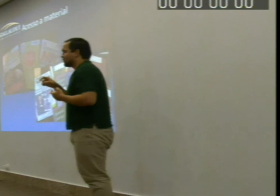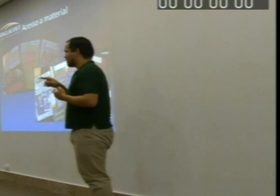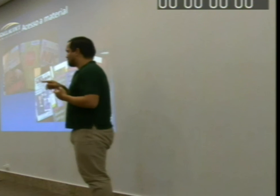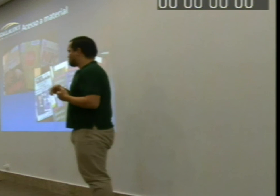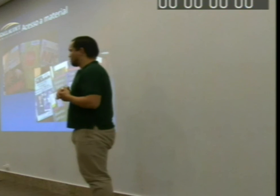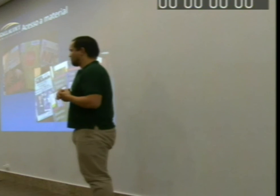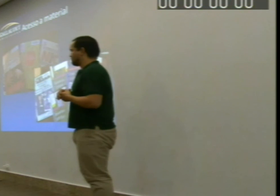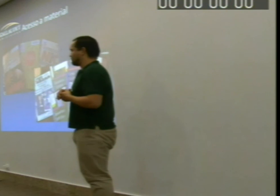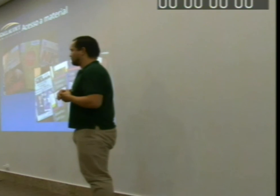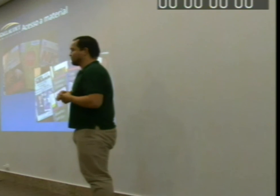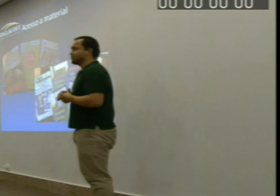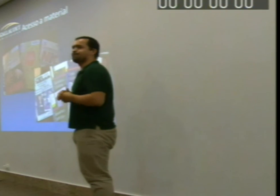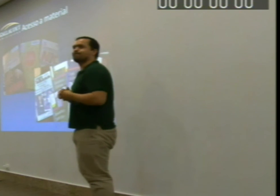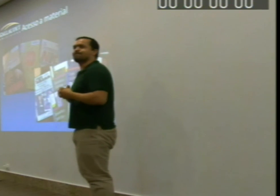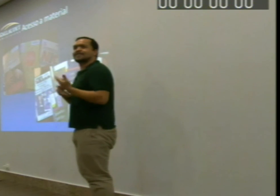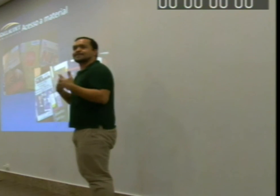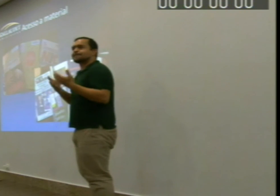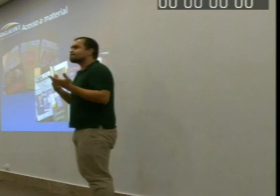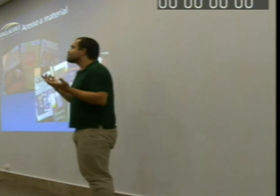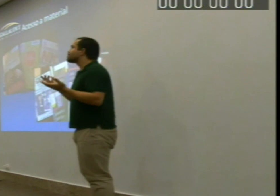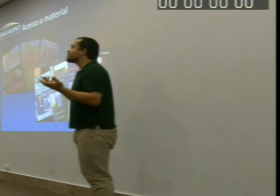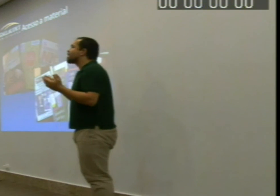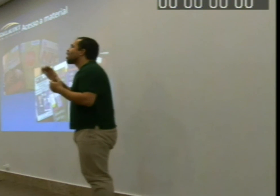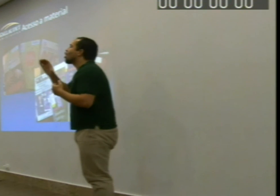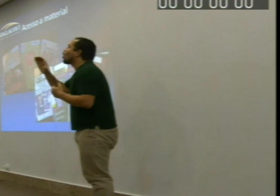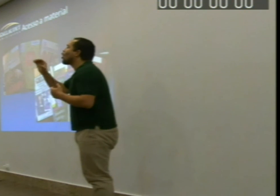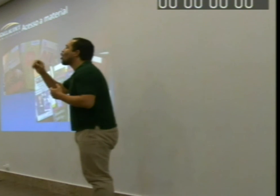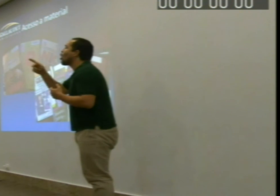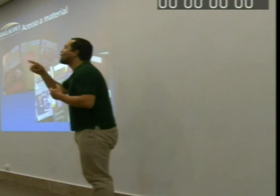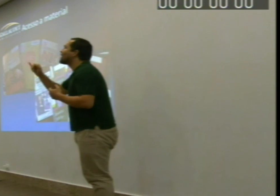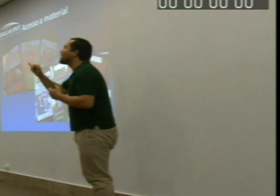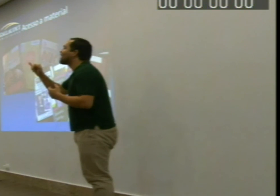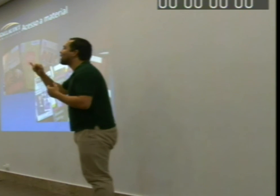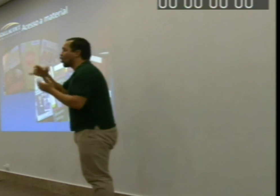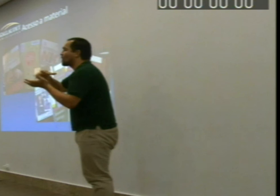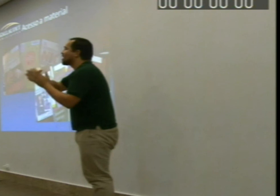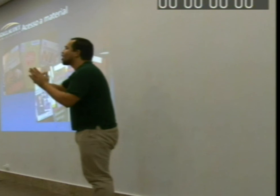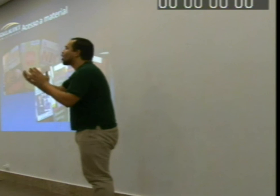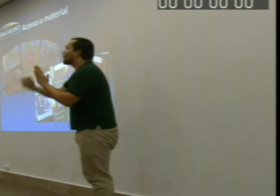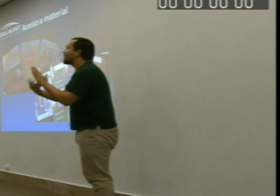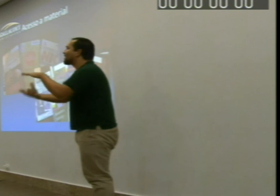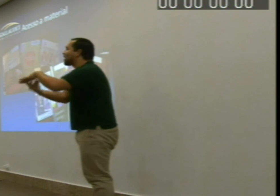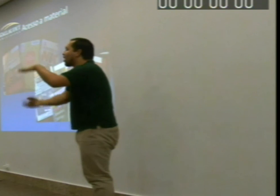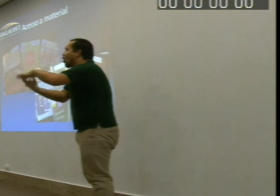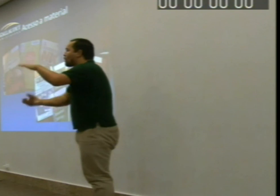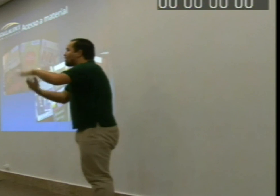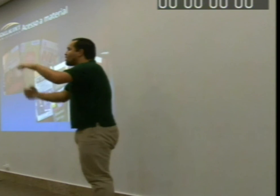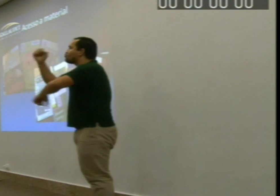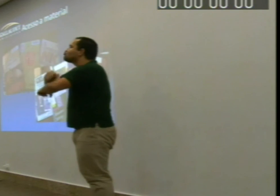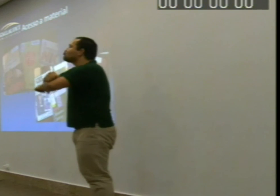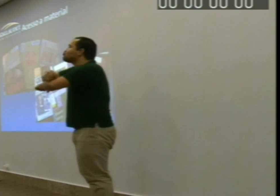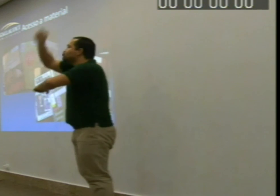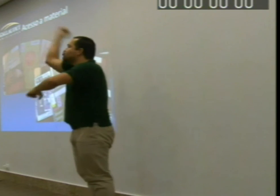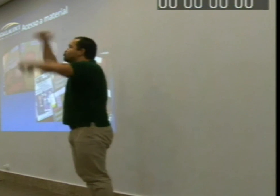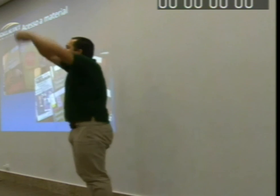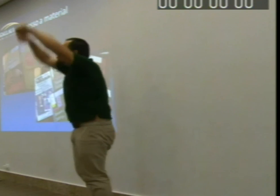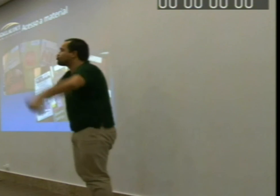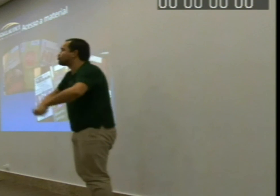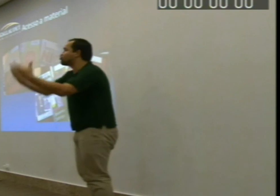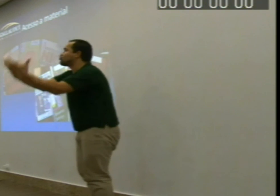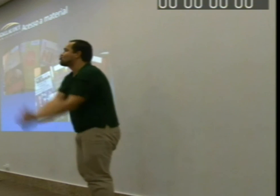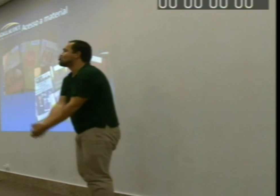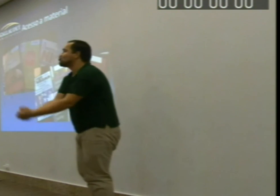shero Professor olhou falou assim Bom não tô entendendo cópia cópia cópia cópia